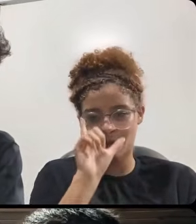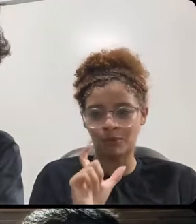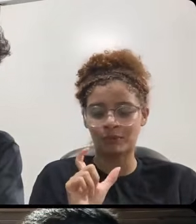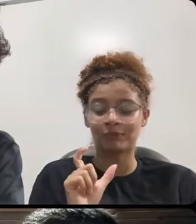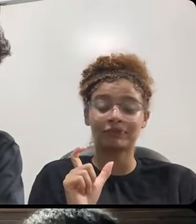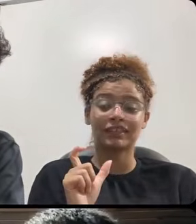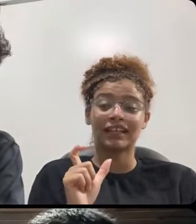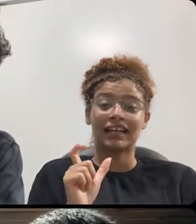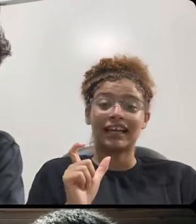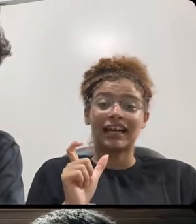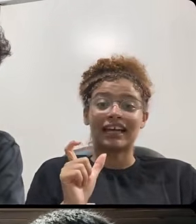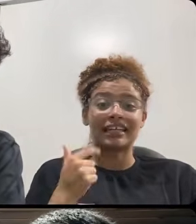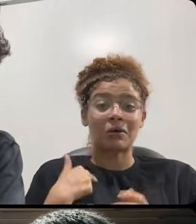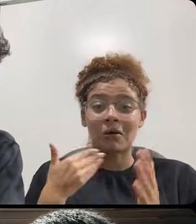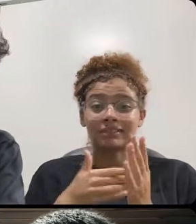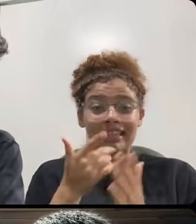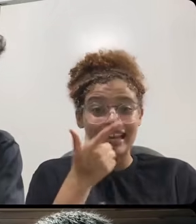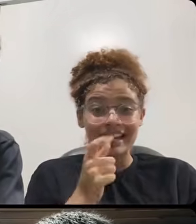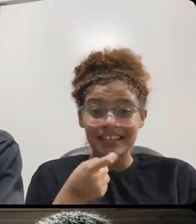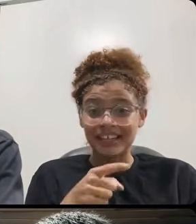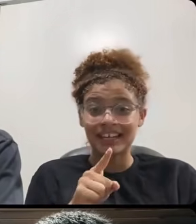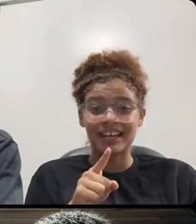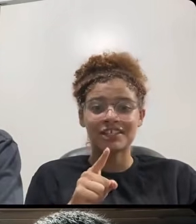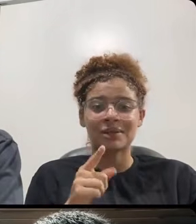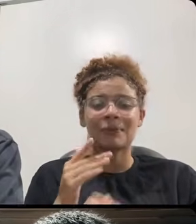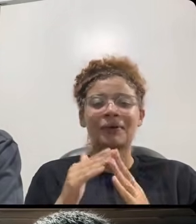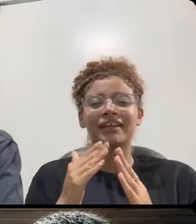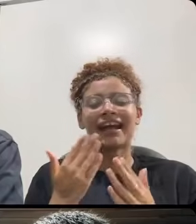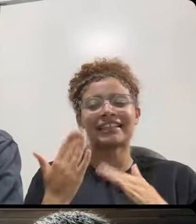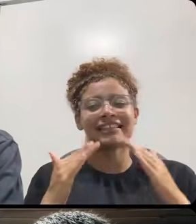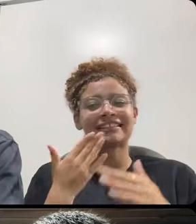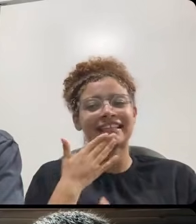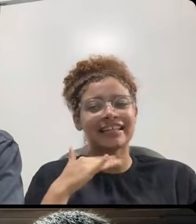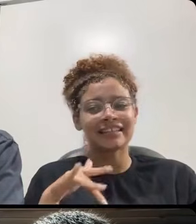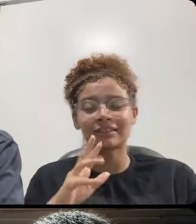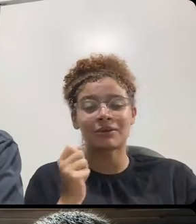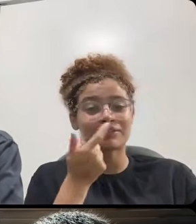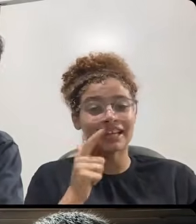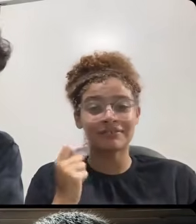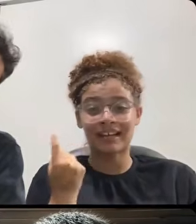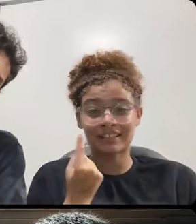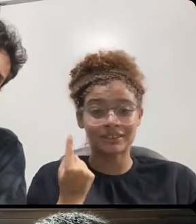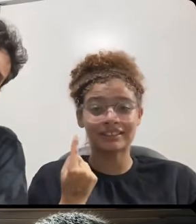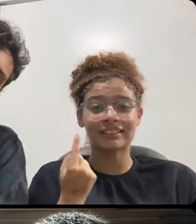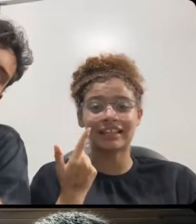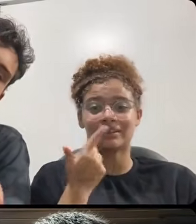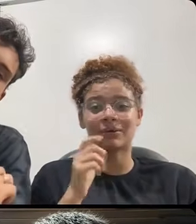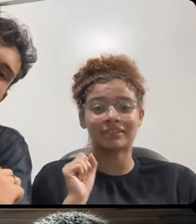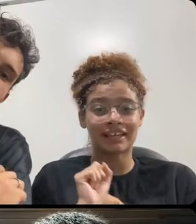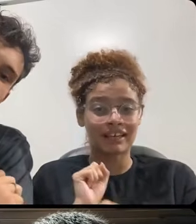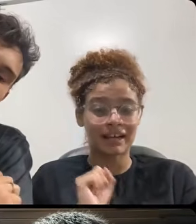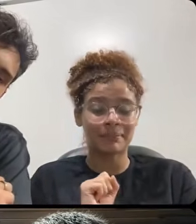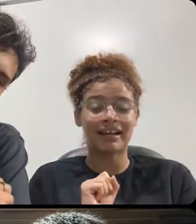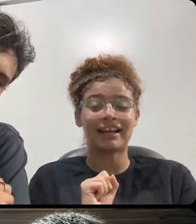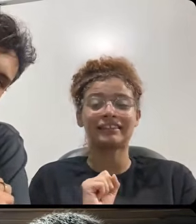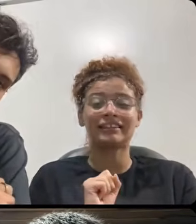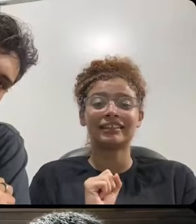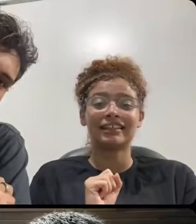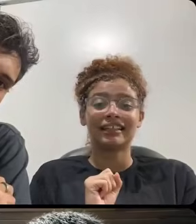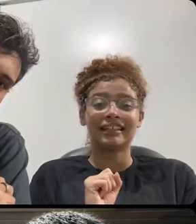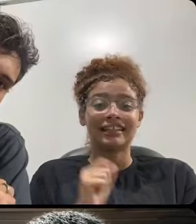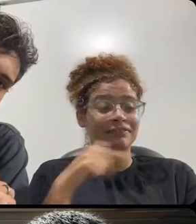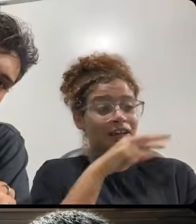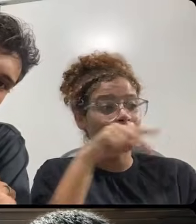deve ter visto algum. Que não consegue ir na igreja, porque às vezes a criança não consegue ficar sozinha, ela não consegue ficar